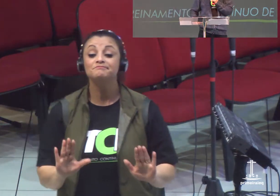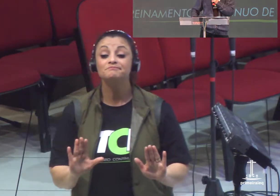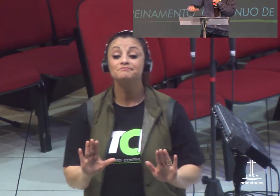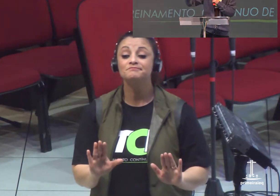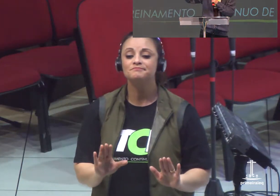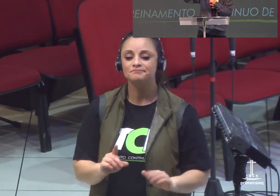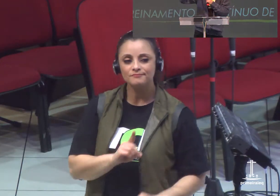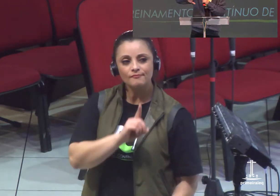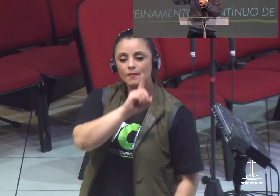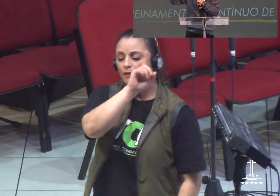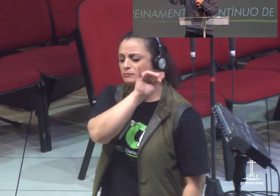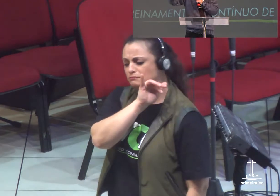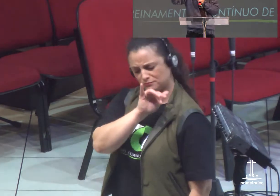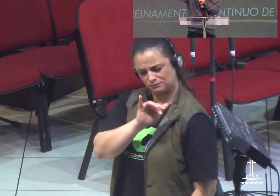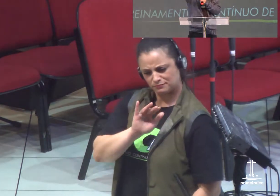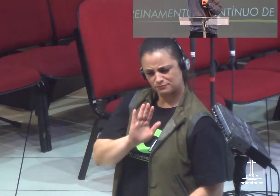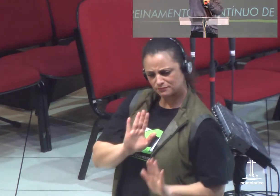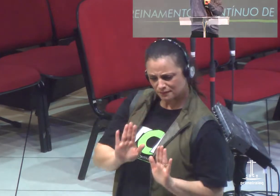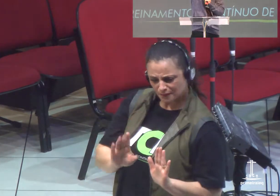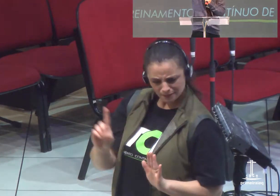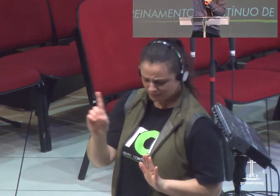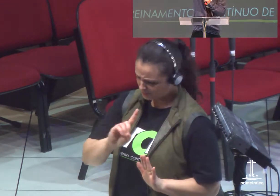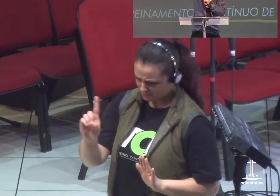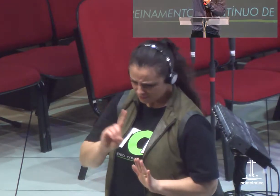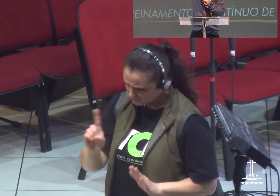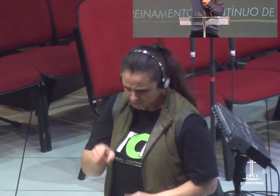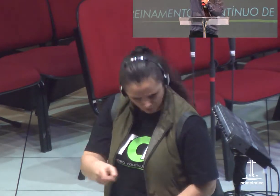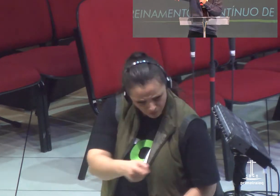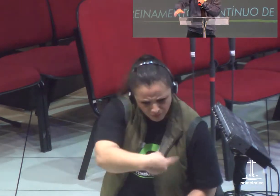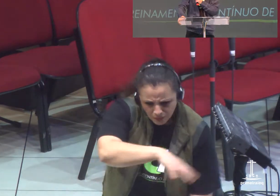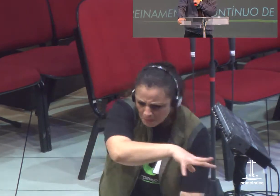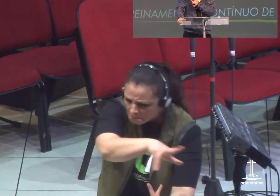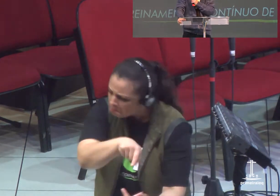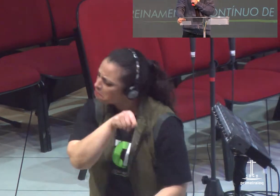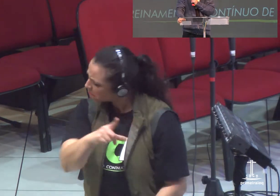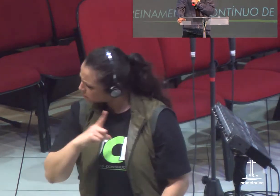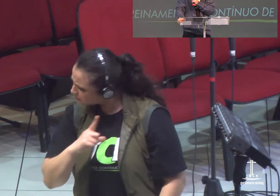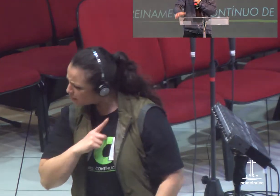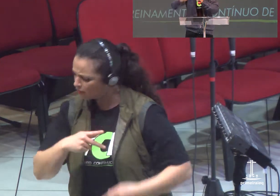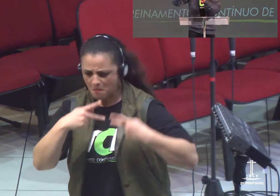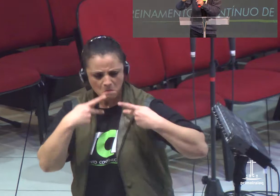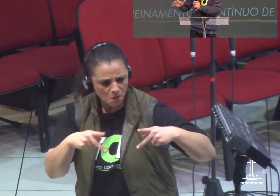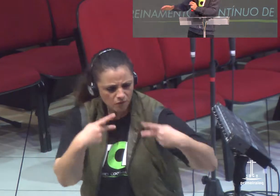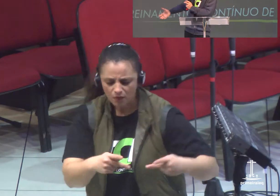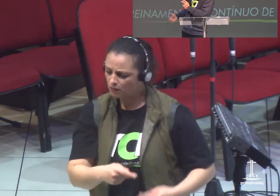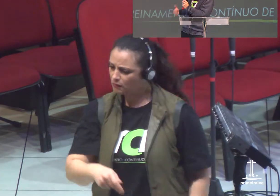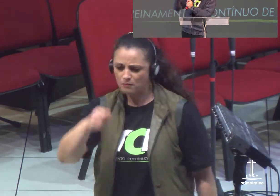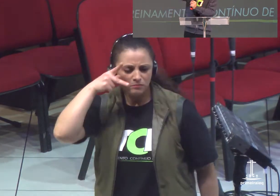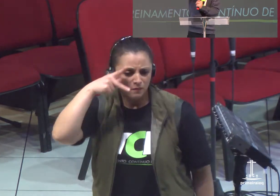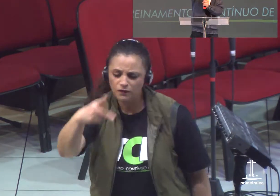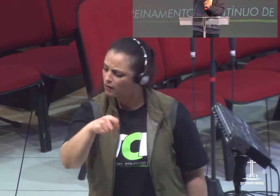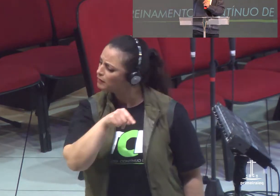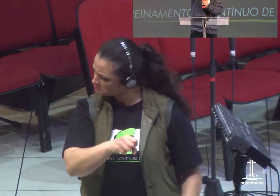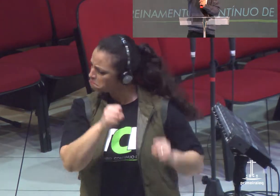Daí Abraão disse: não, os vivos lá têm os profetas. Ninguém que morreu vai